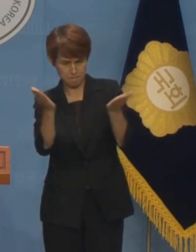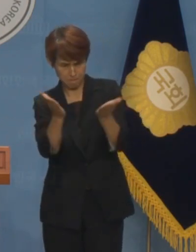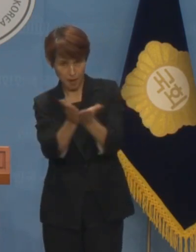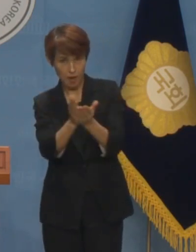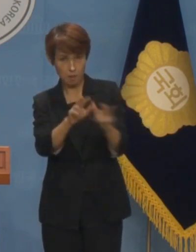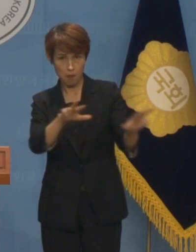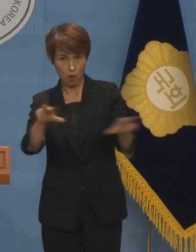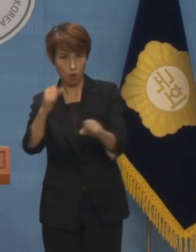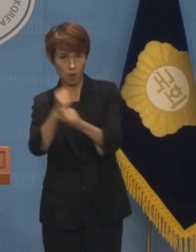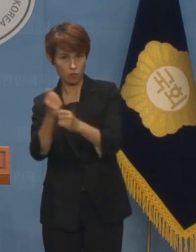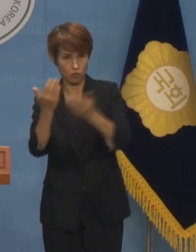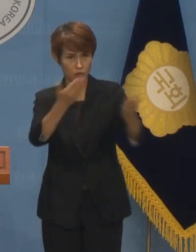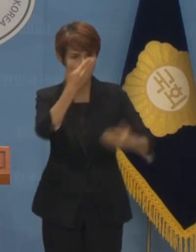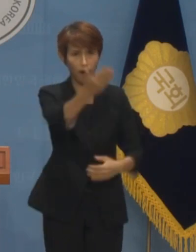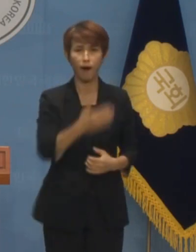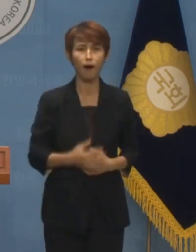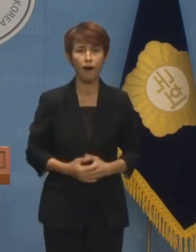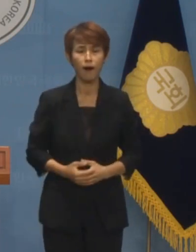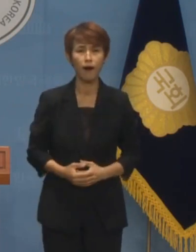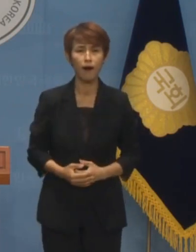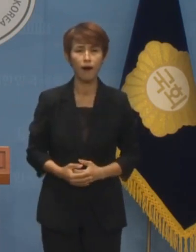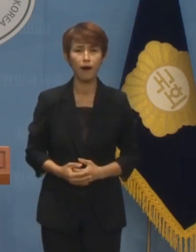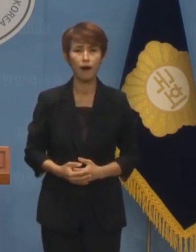바로 구성해 드리겠습니다.